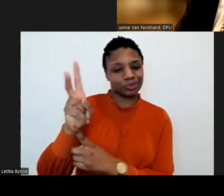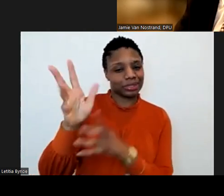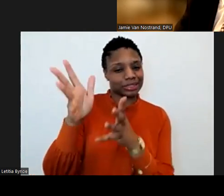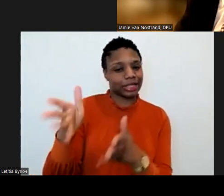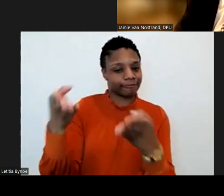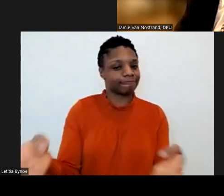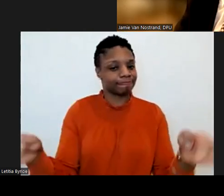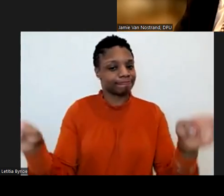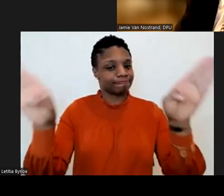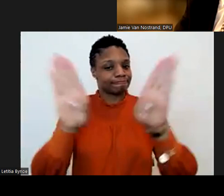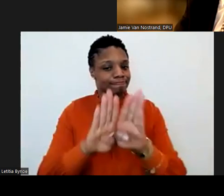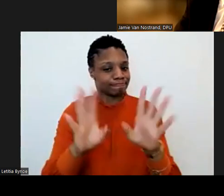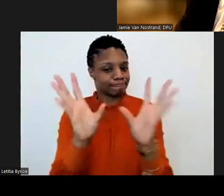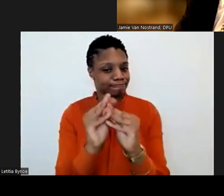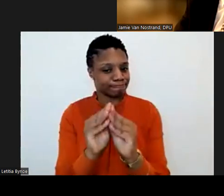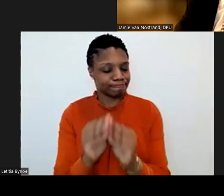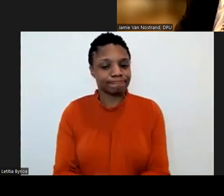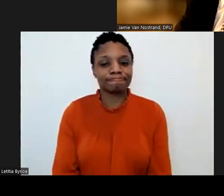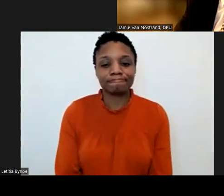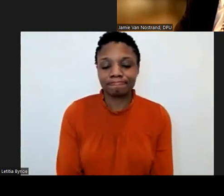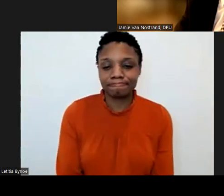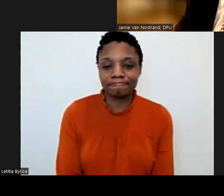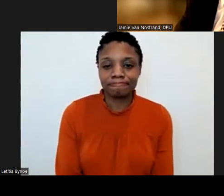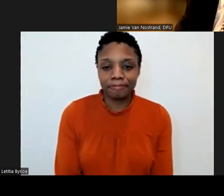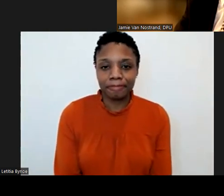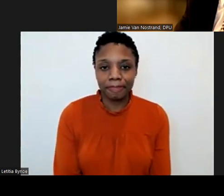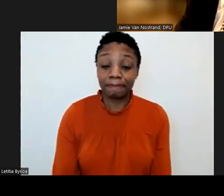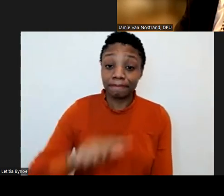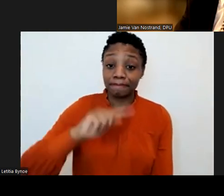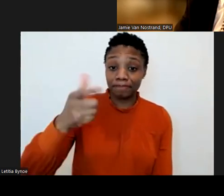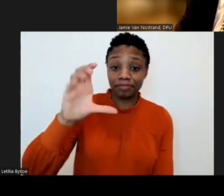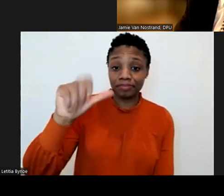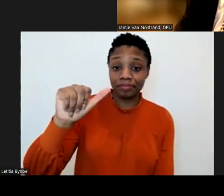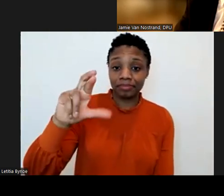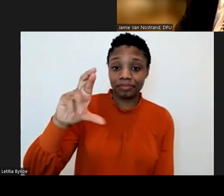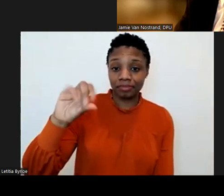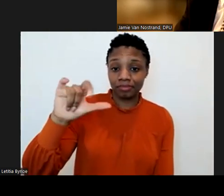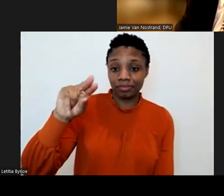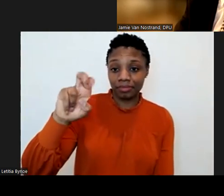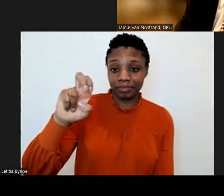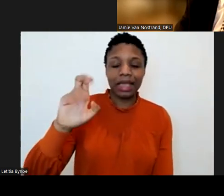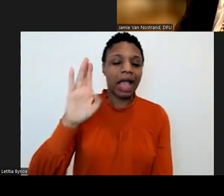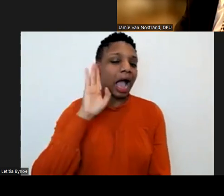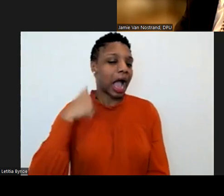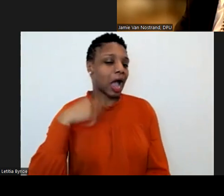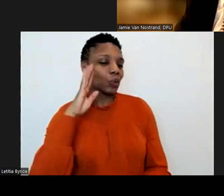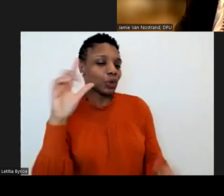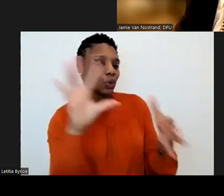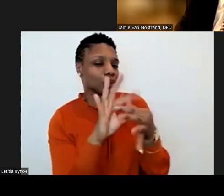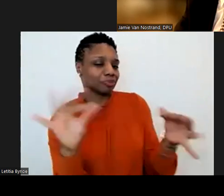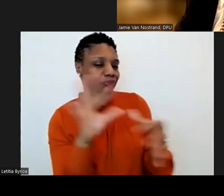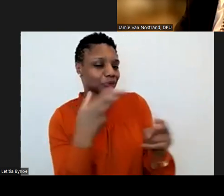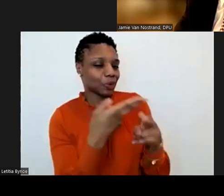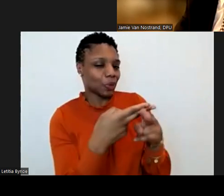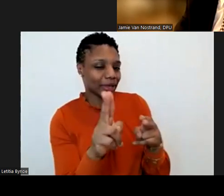más Caroline y dos minutos más eh Para cerrar Okay Okay